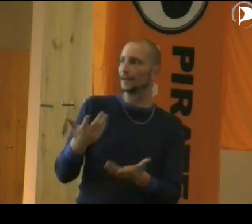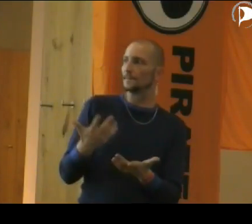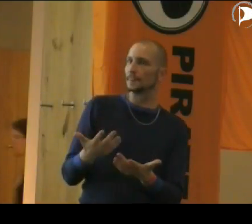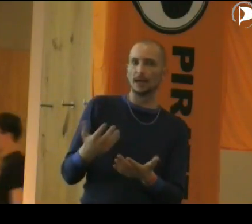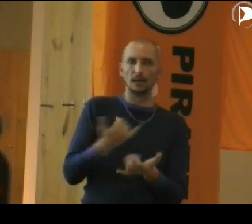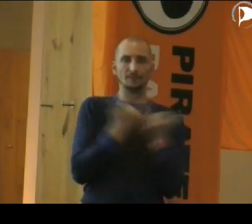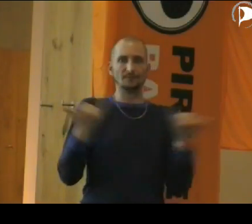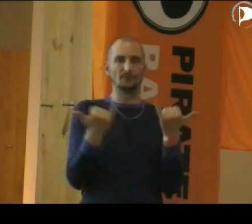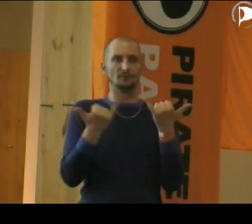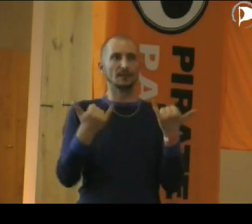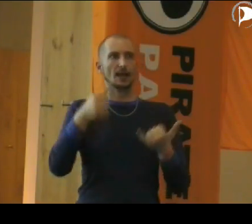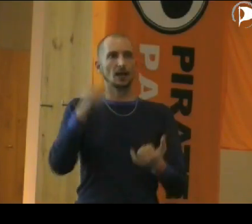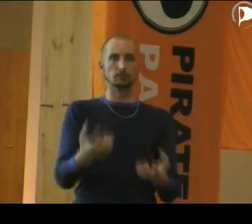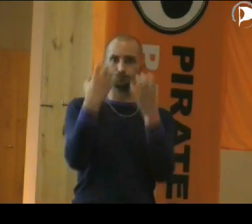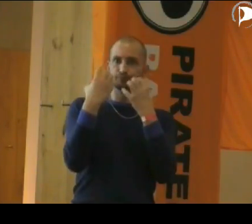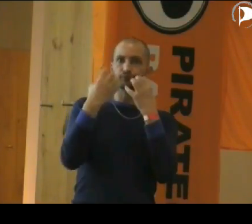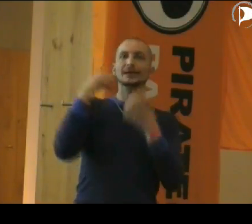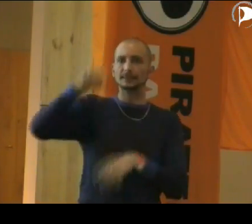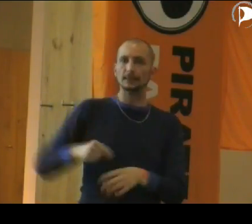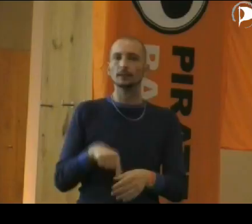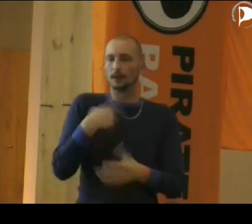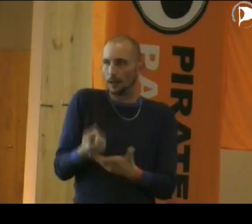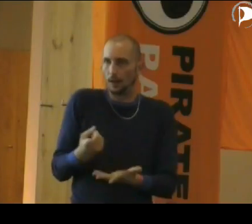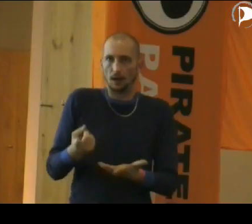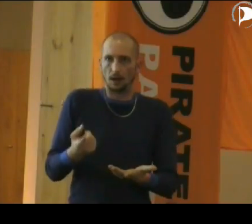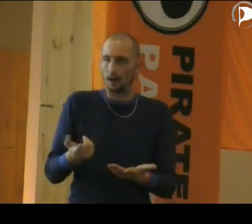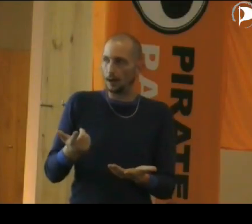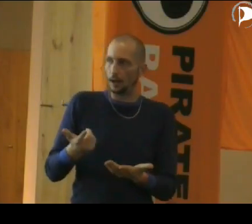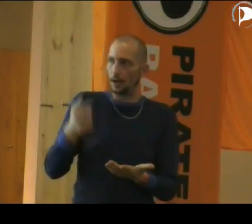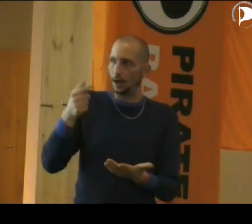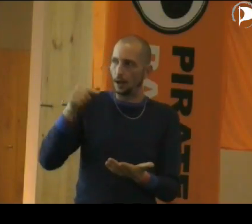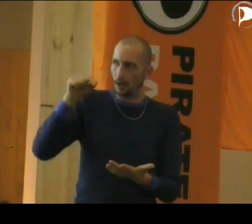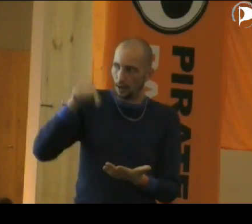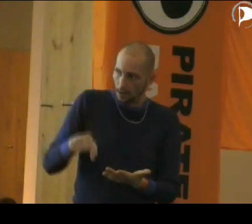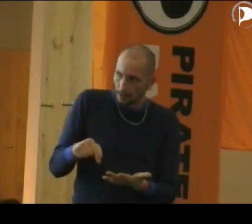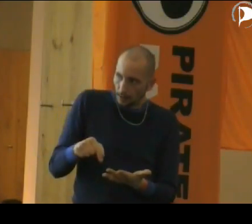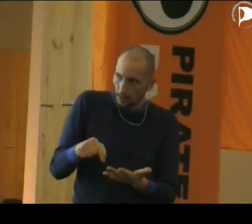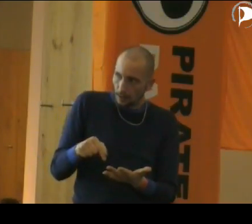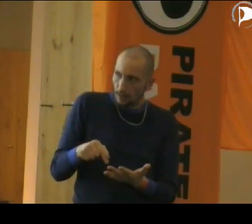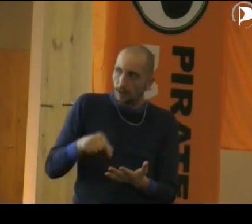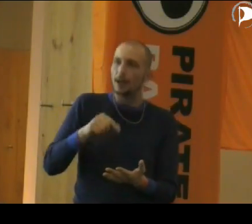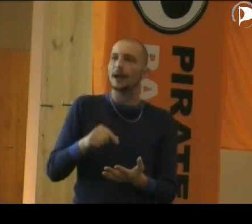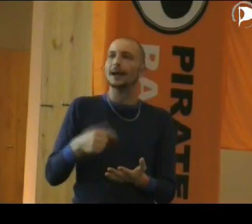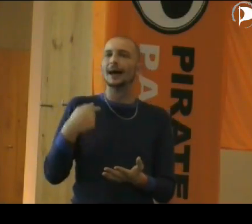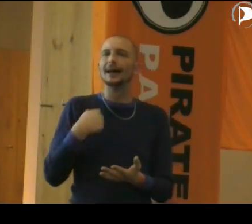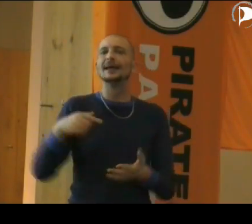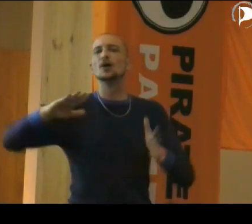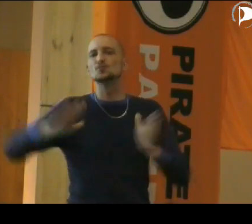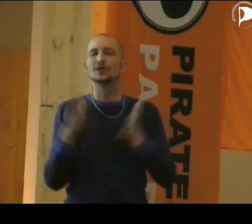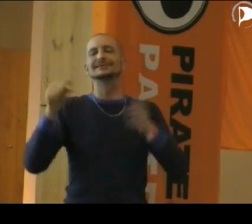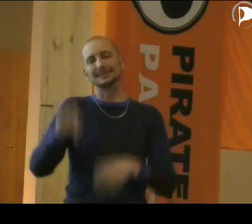und werden doch in euch dann gleich gewählt wird brauche ich auf die pressemitteilung zu übergeben im harmlosen flanke